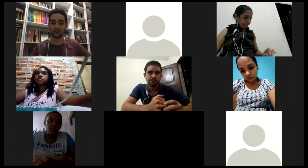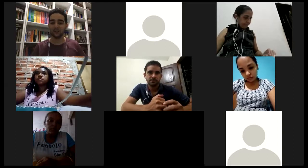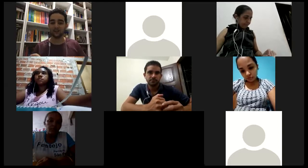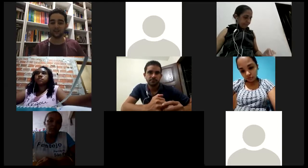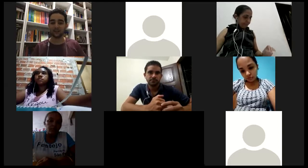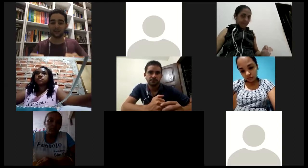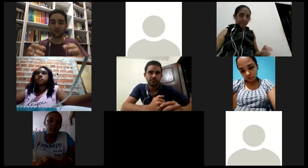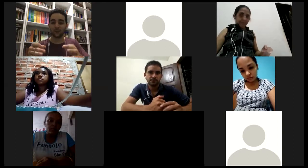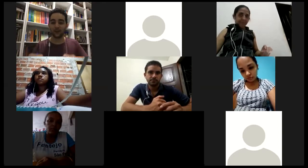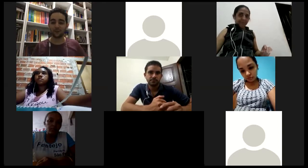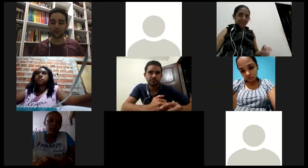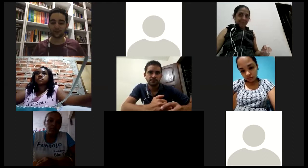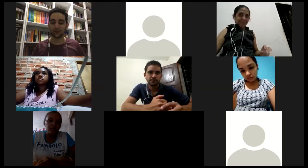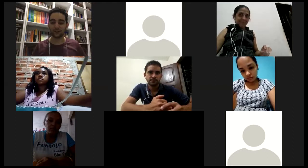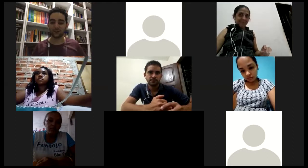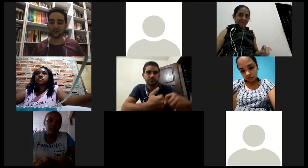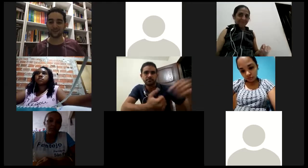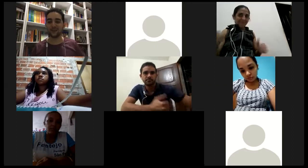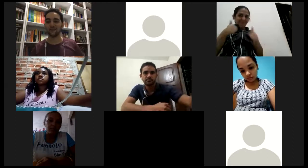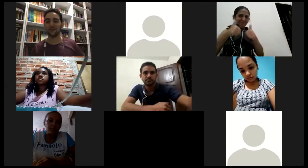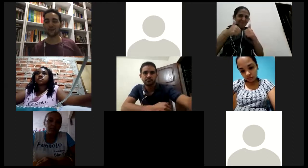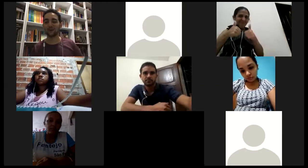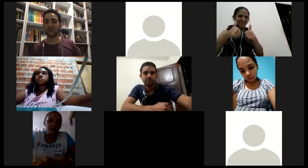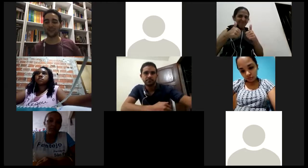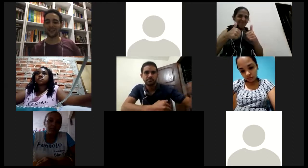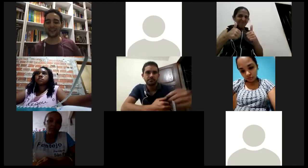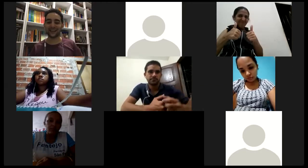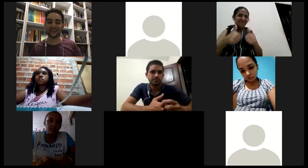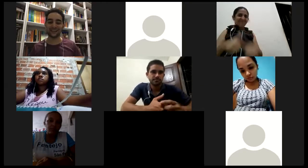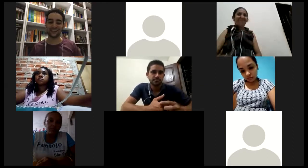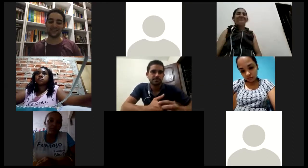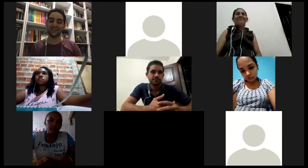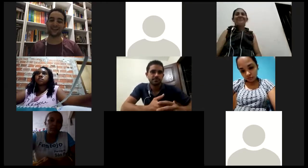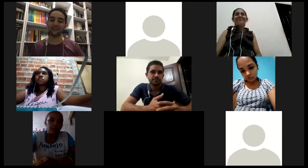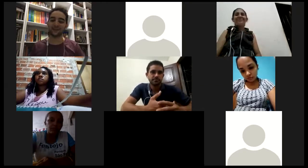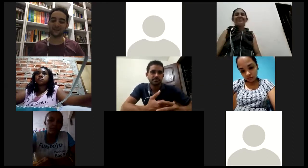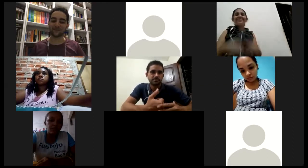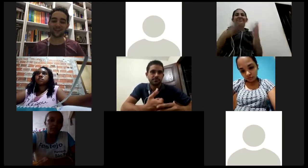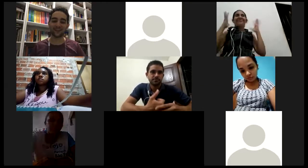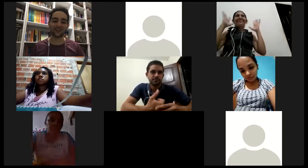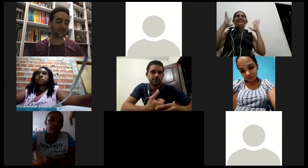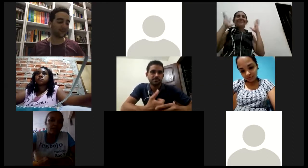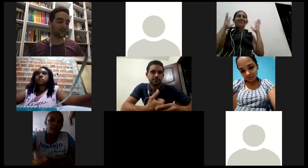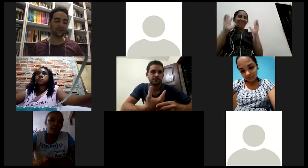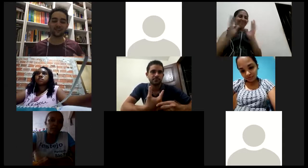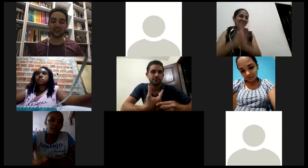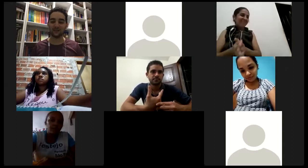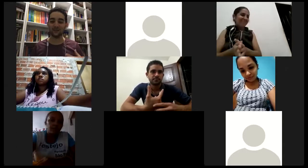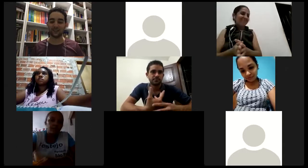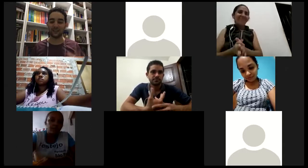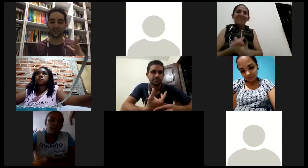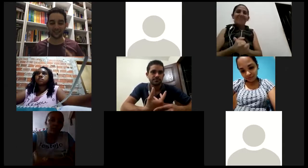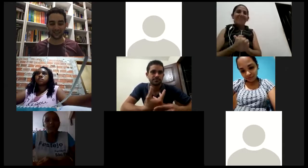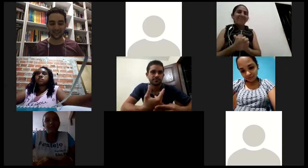aqui, ó. Vai sair daqui um intérprete de Libras, tá toda treinada, ela participa das aulas, então de sábado,